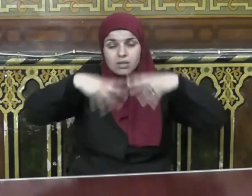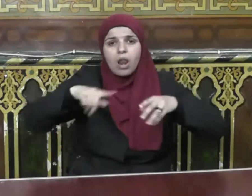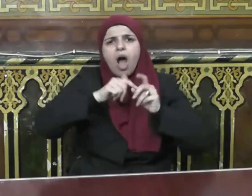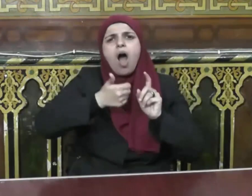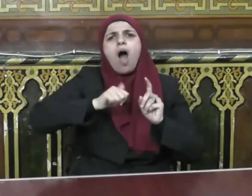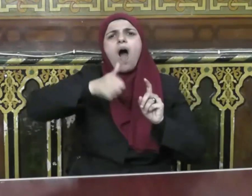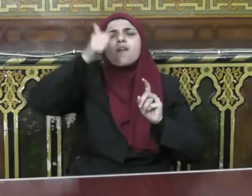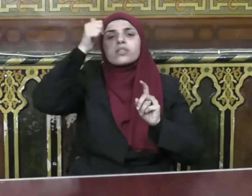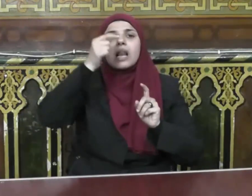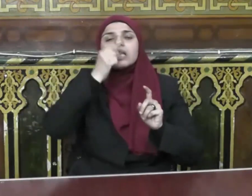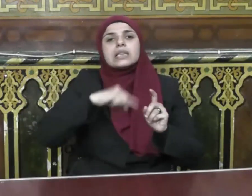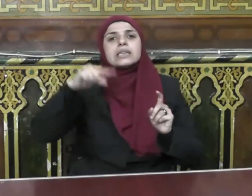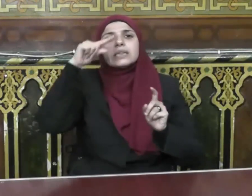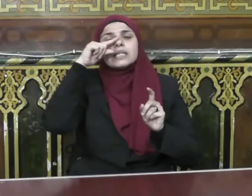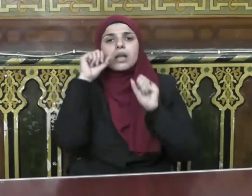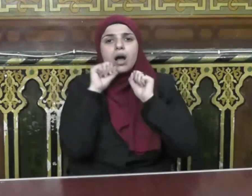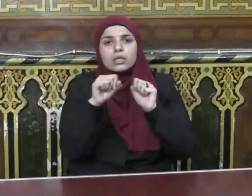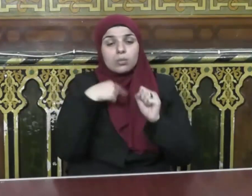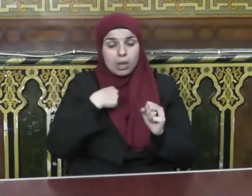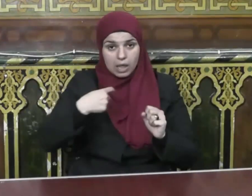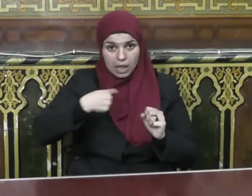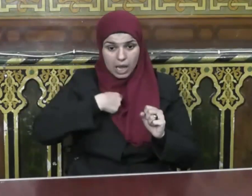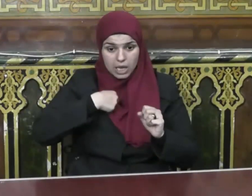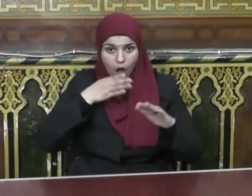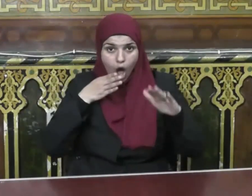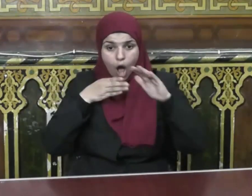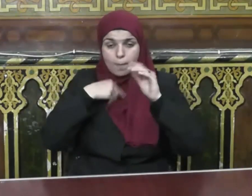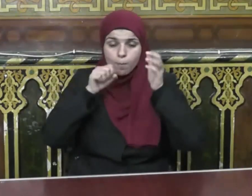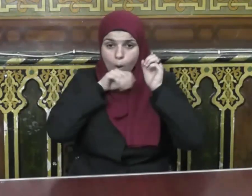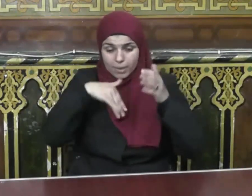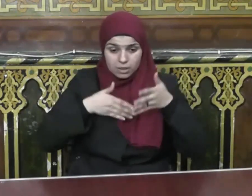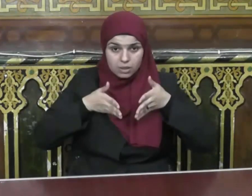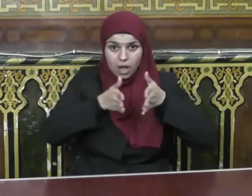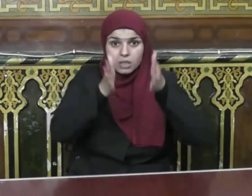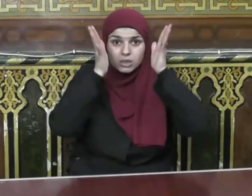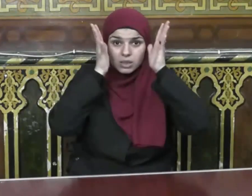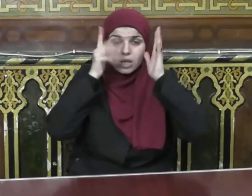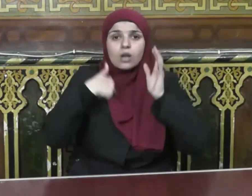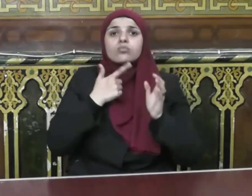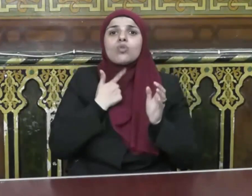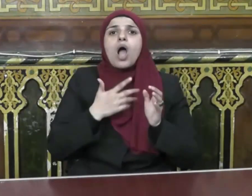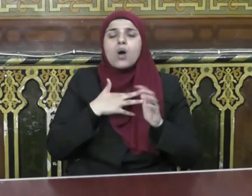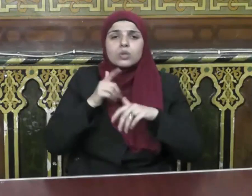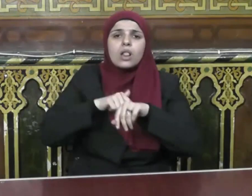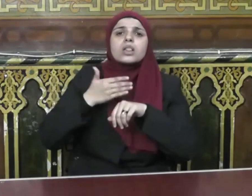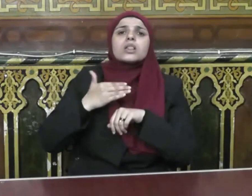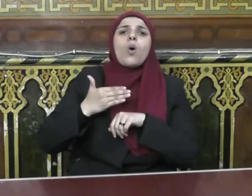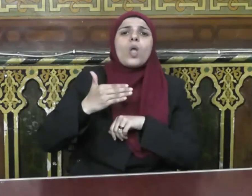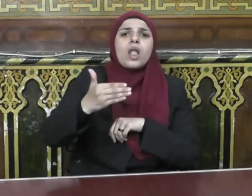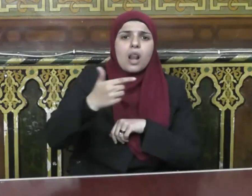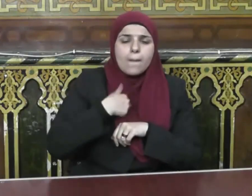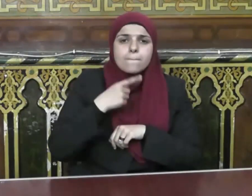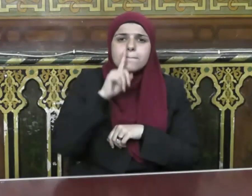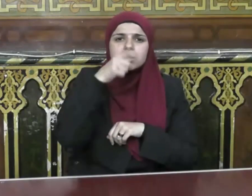شعائر الدين: إني لأدخل في الصلاة وأنا أريد إطالتها، فأسمع بكاء